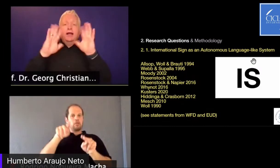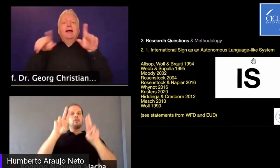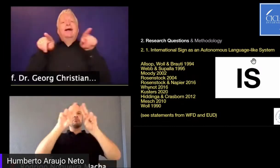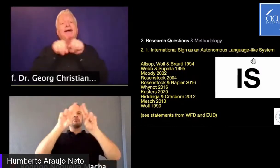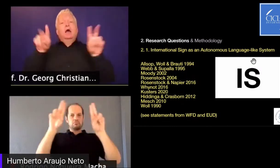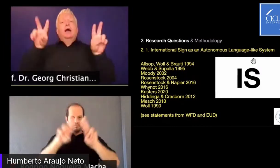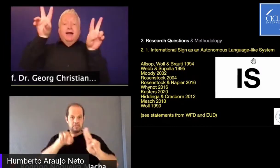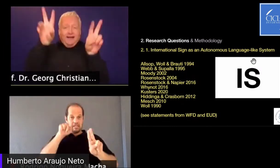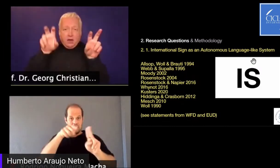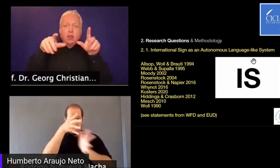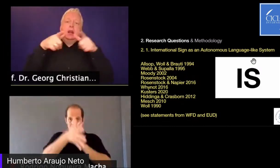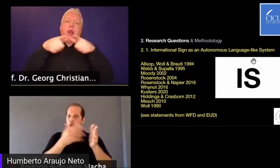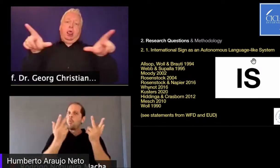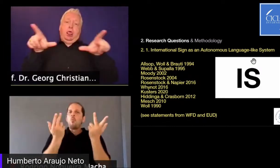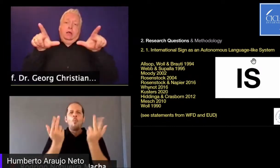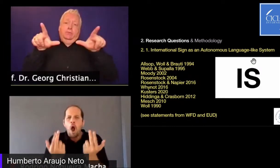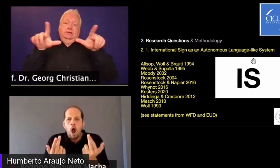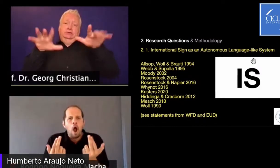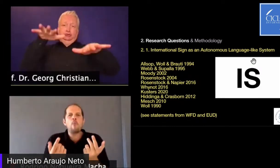falando.